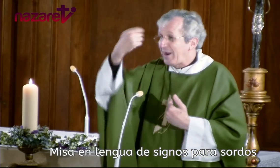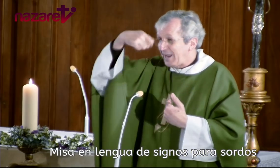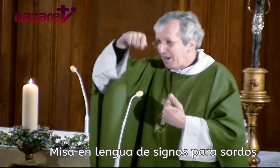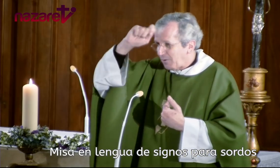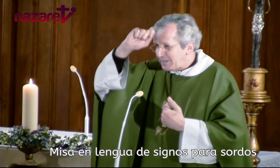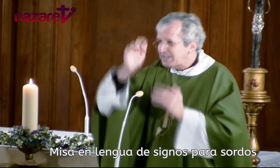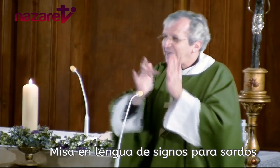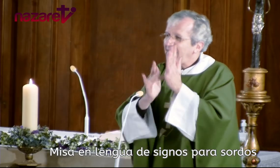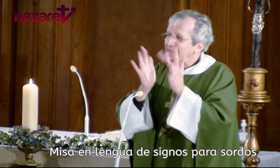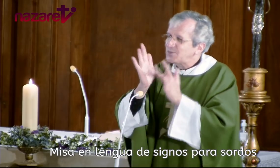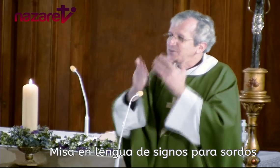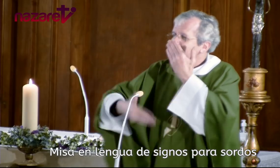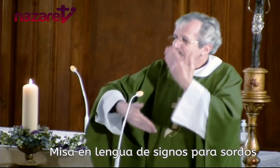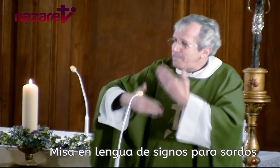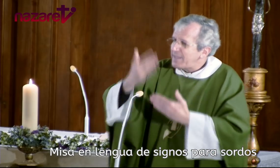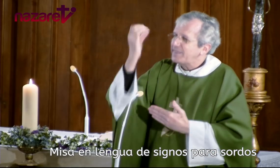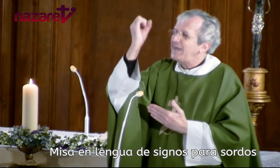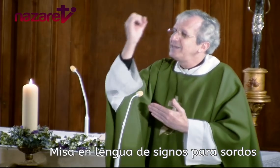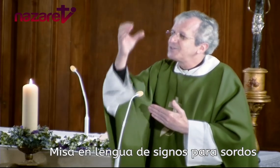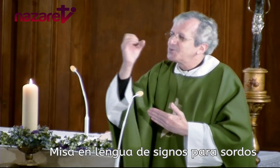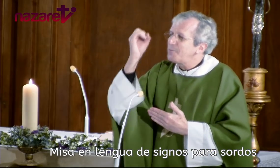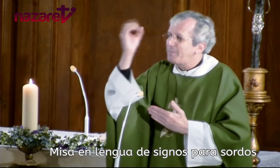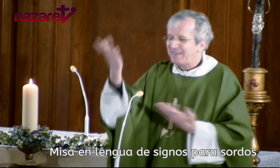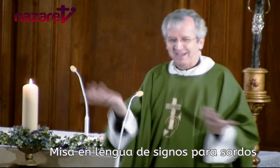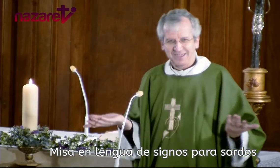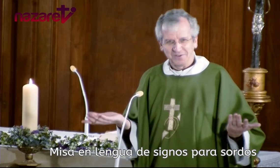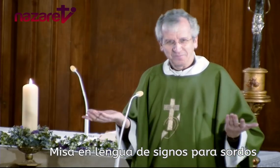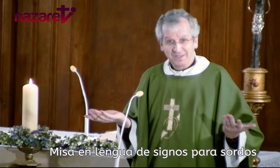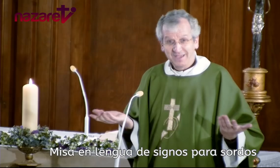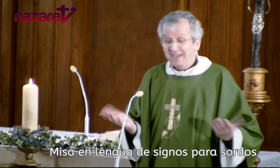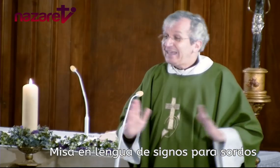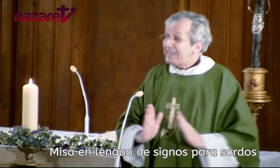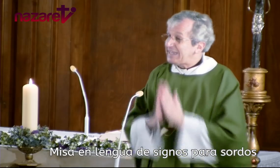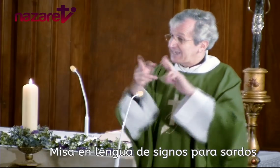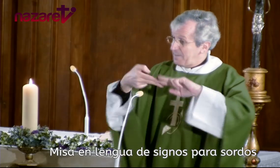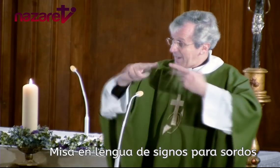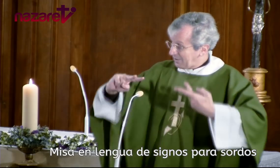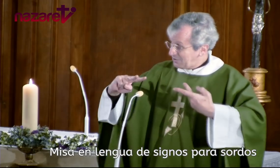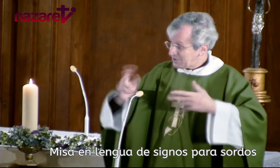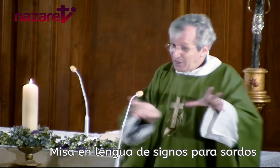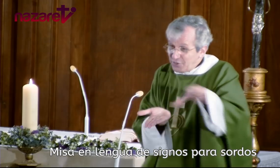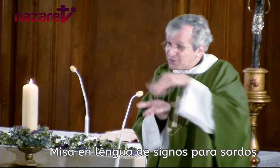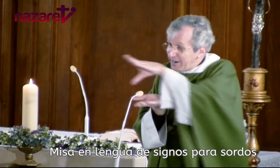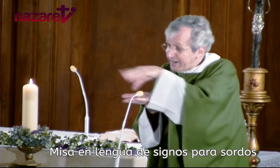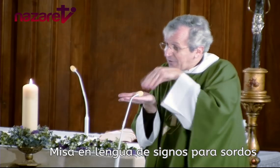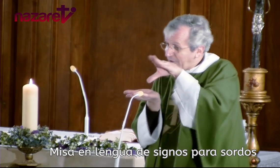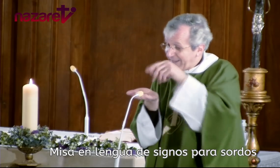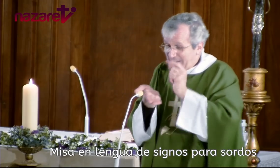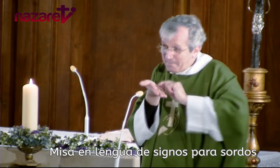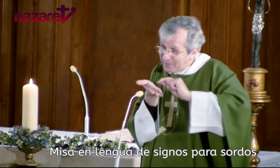el Bautista, Jesús empieza su predicación. Y San Marcos nos recoge por